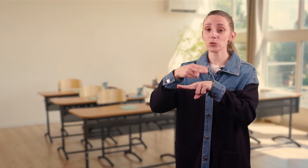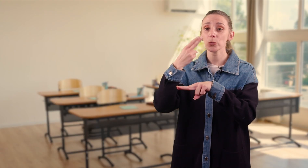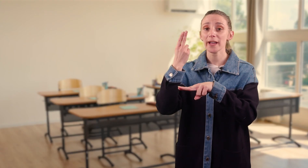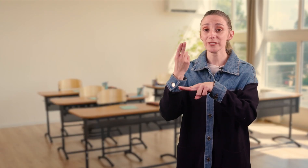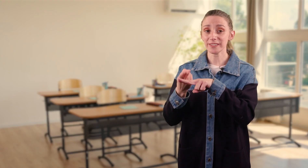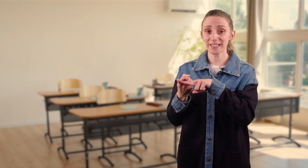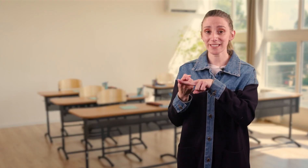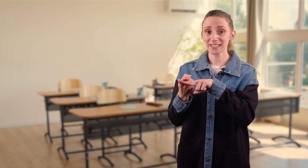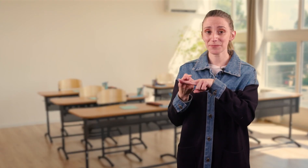sont décédés.